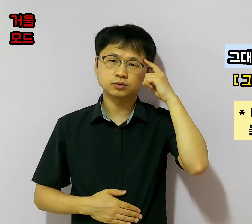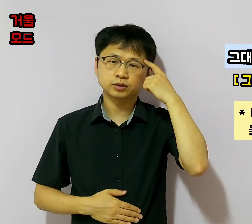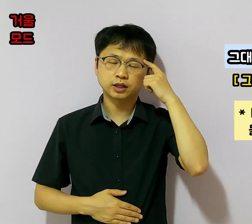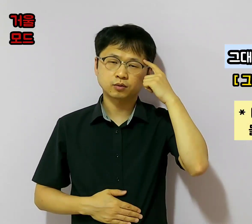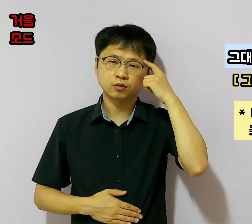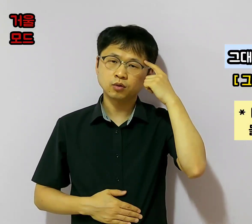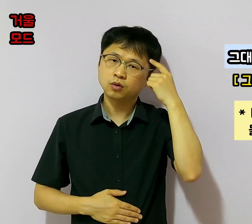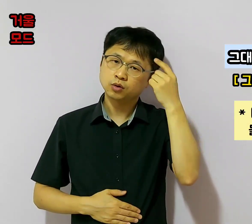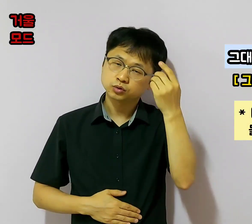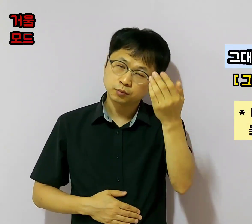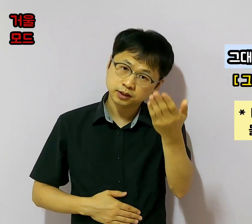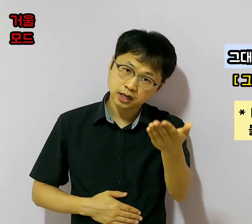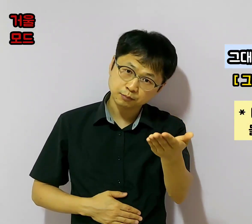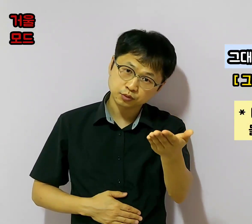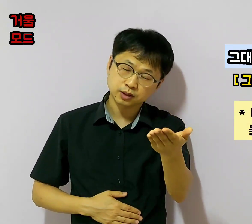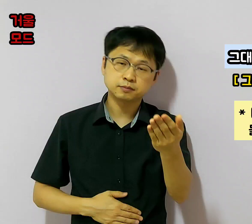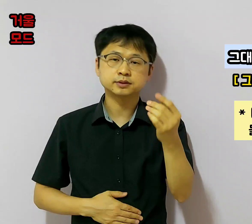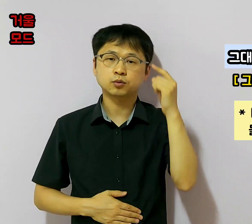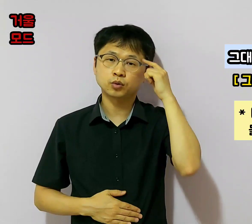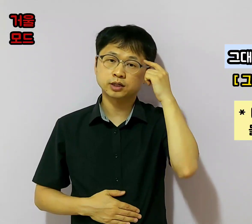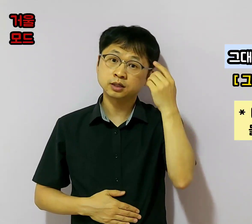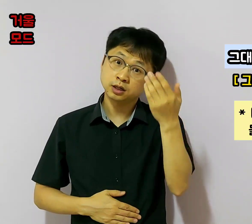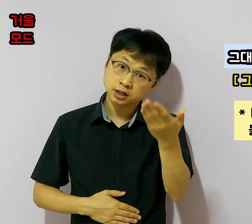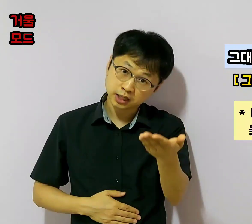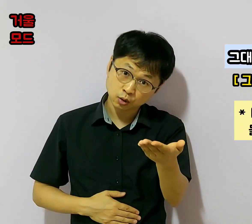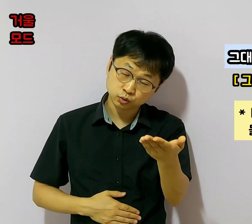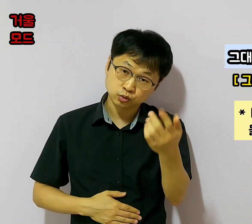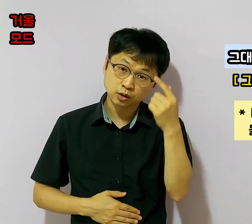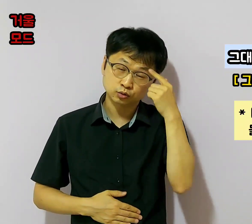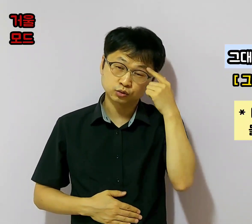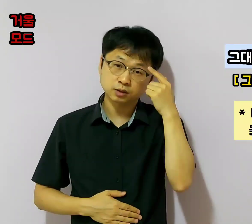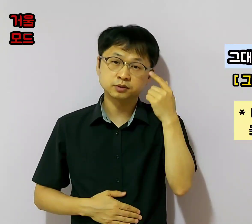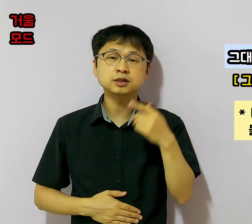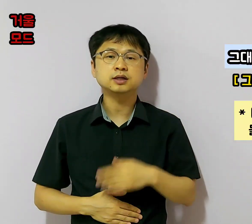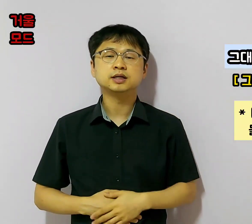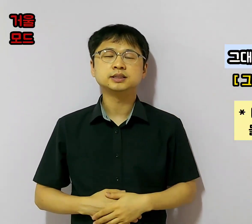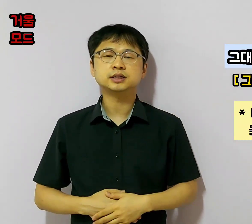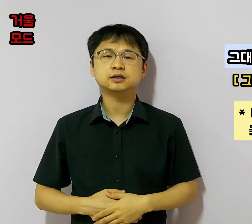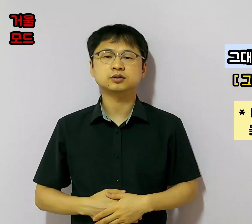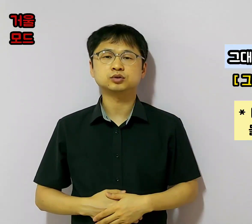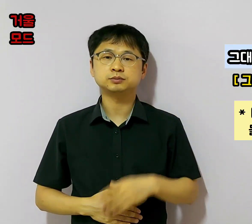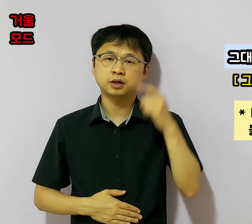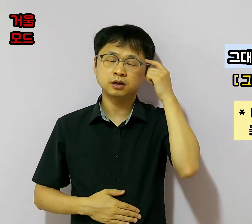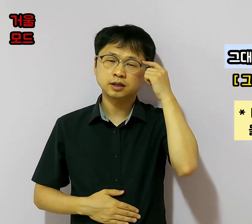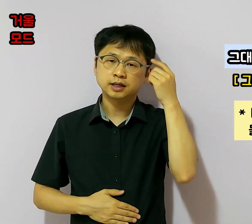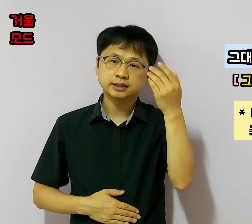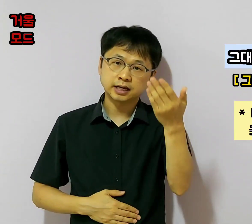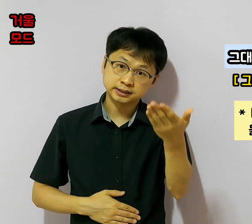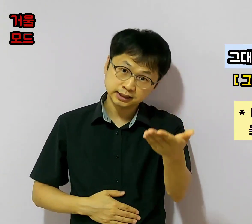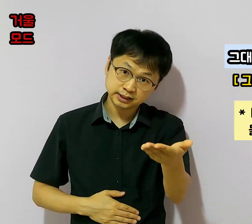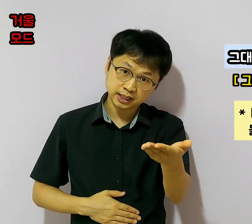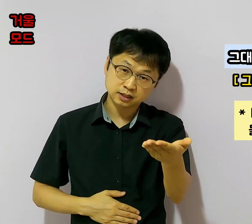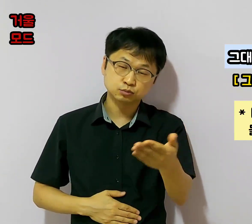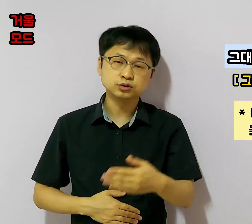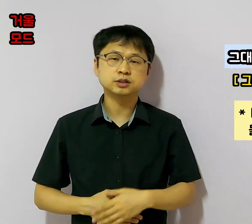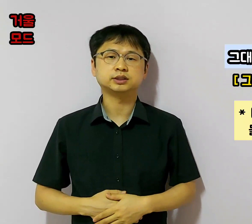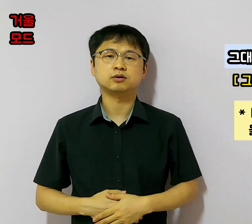관자놀이에 대고 손바닥을 앞으로 내면서 고개를 갸우뚱하고 눈썹을 치켜 떠주시면 당신의 생각을 묻는 거죠.